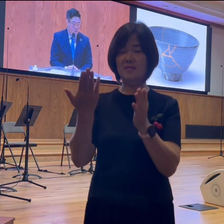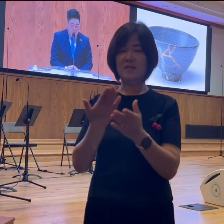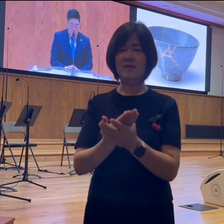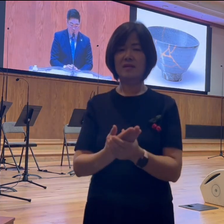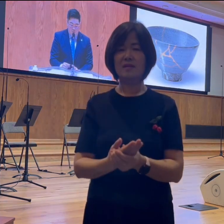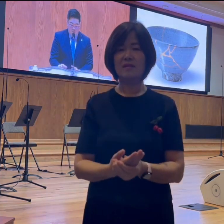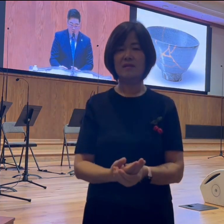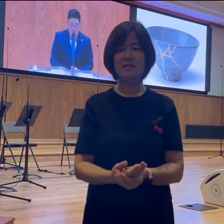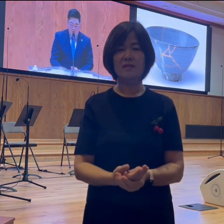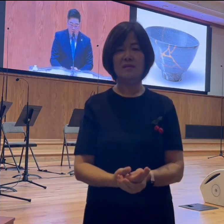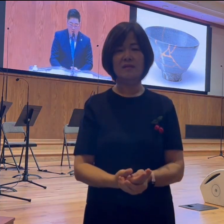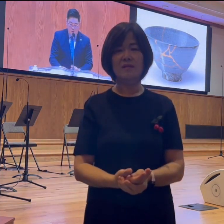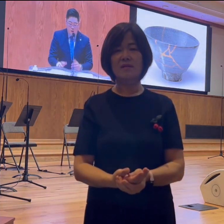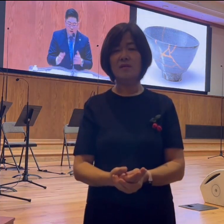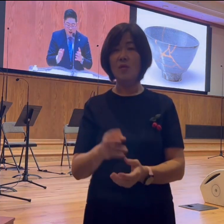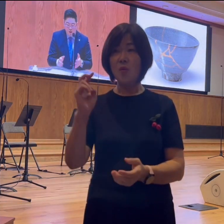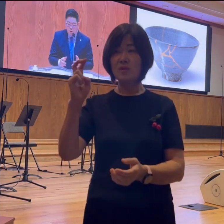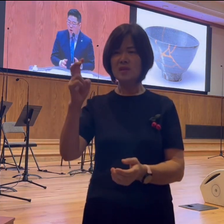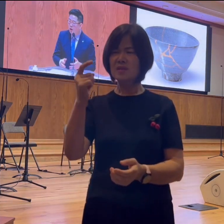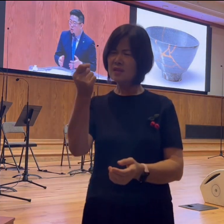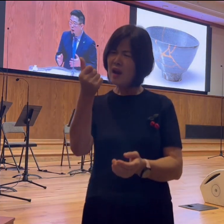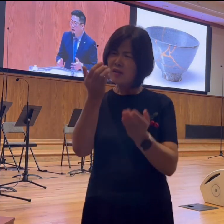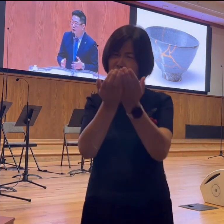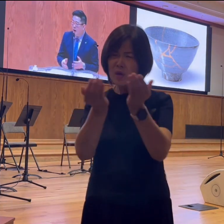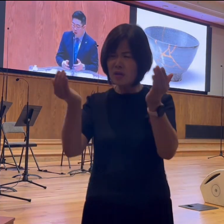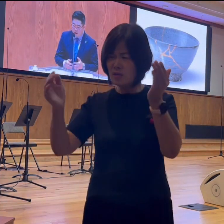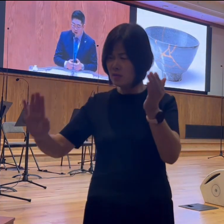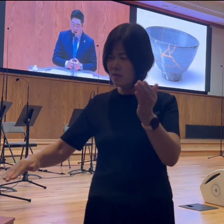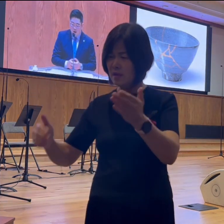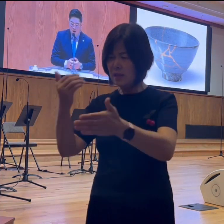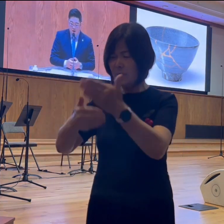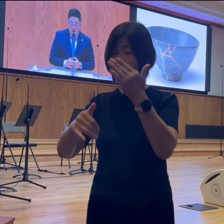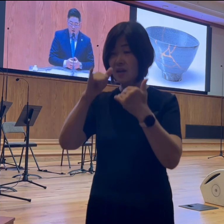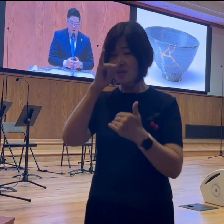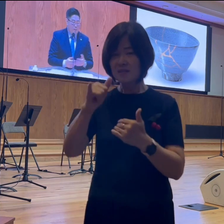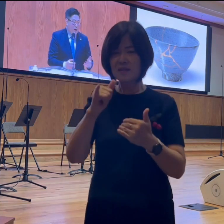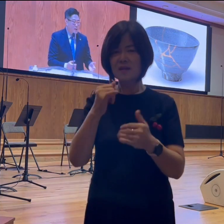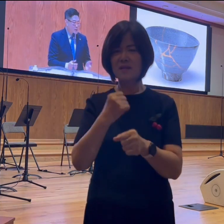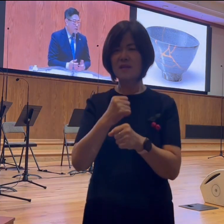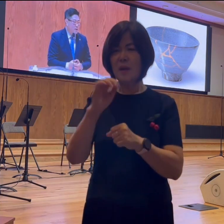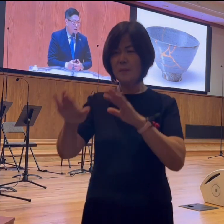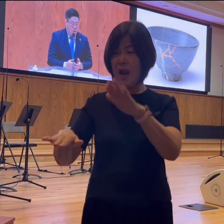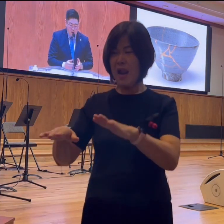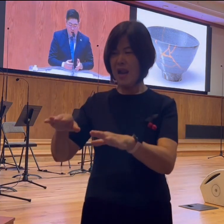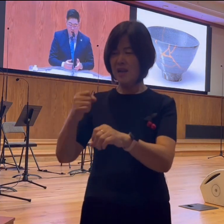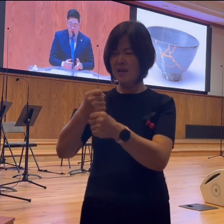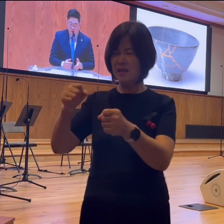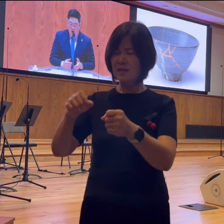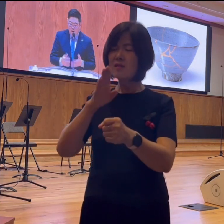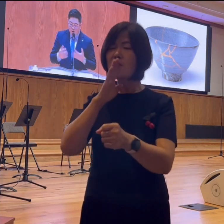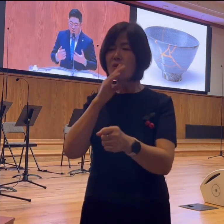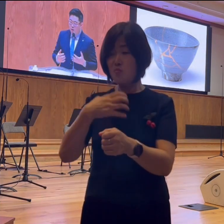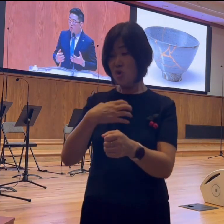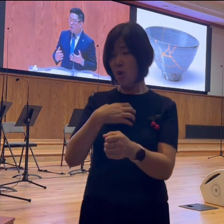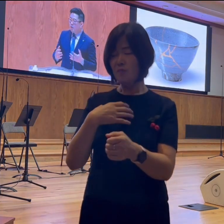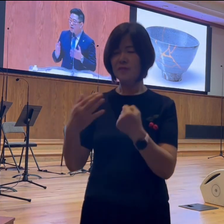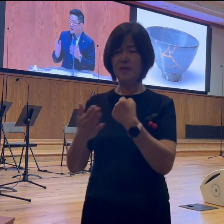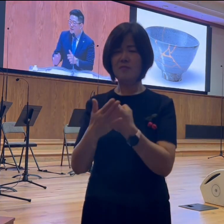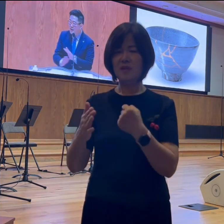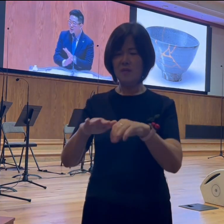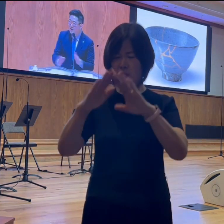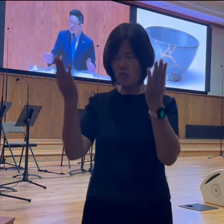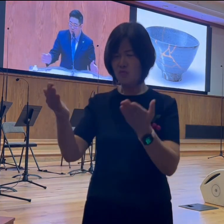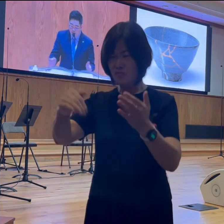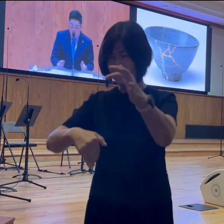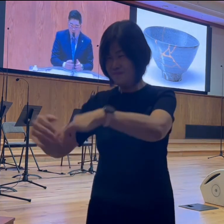그러거든요. 혹시 작은 조각이라도 바닥에 남아있을까, 그러다 발을 찌르기라도 할까 하는 염려로 우리가